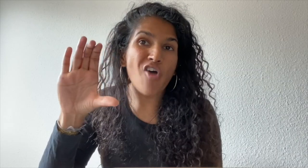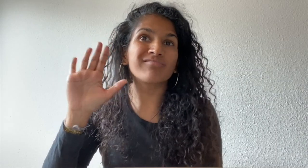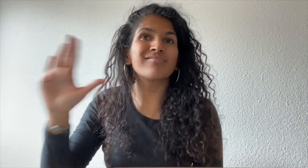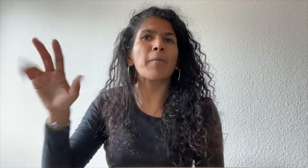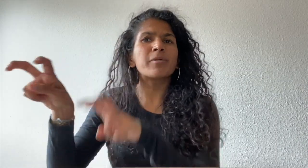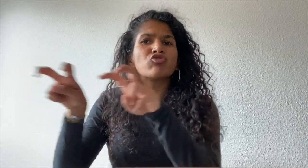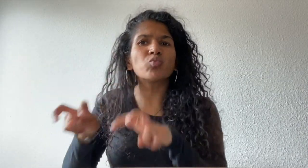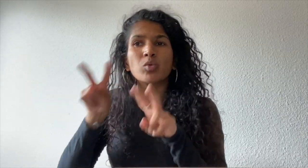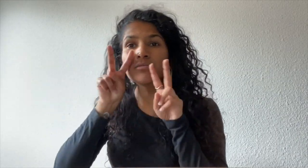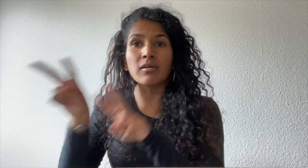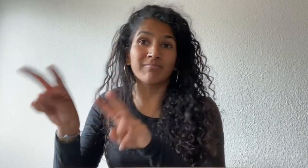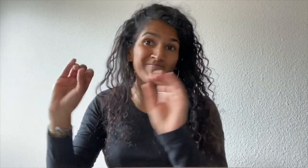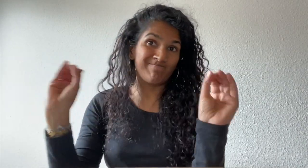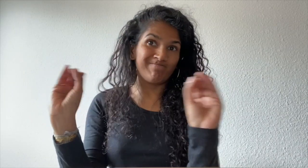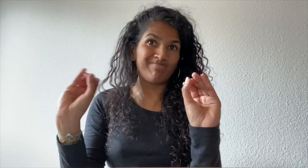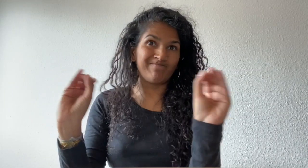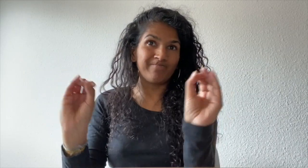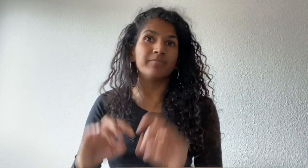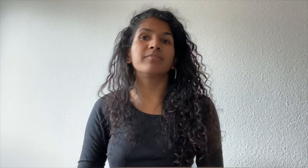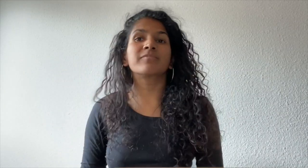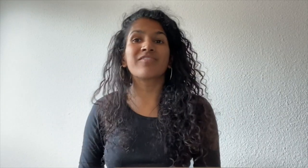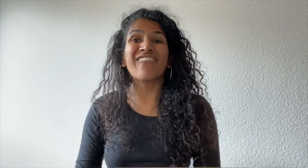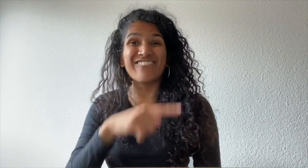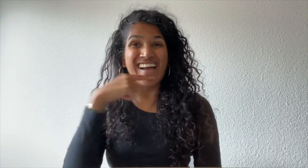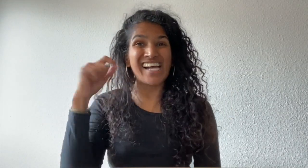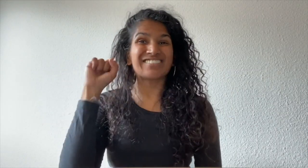alle Frauen berücksichtigen.